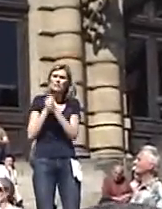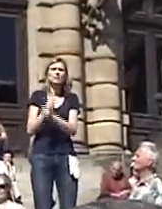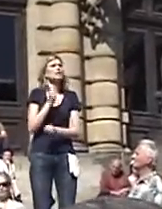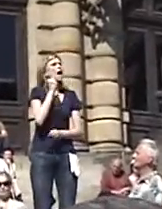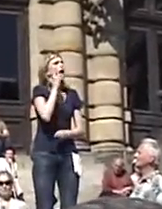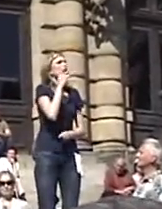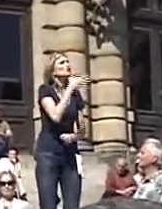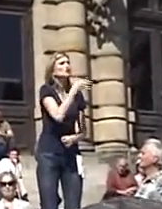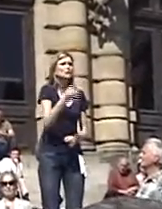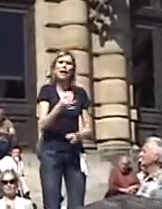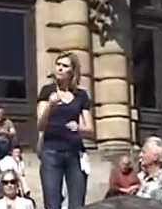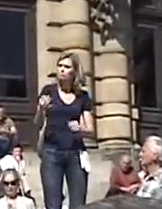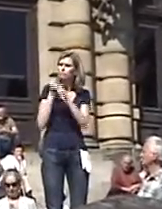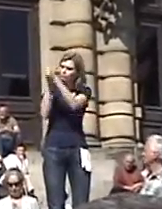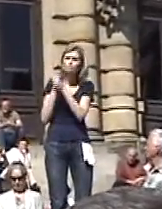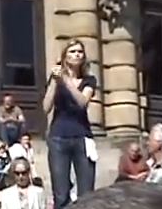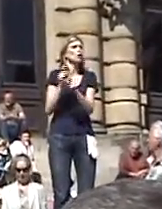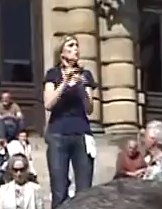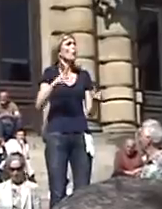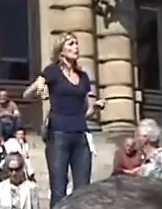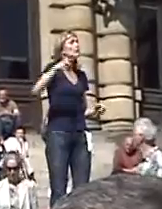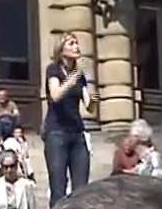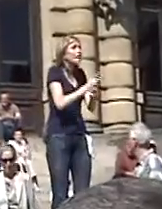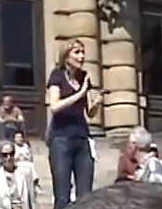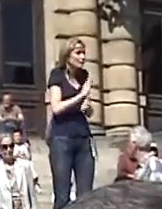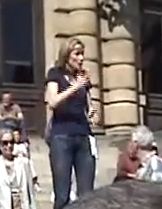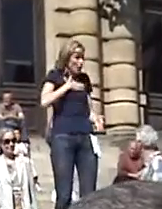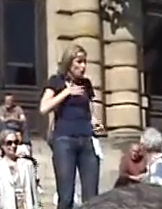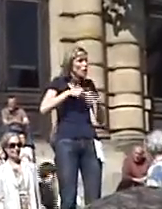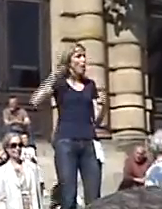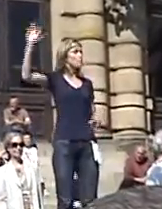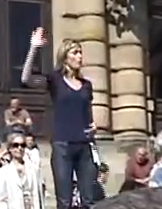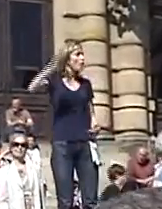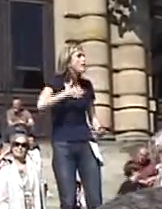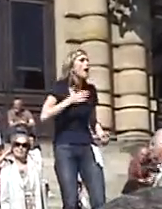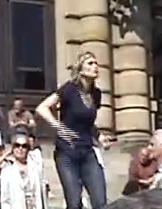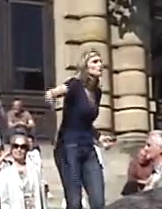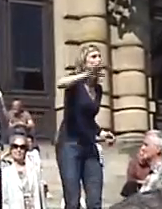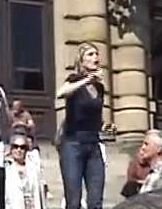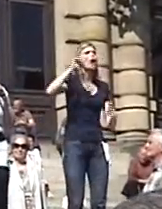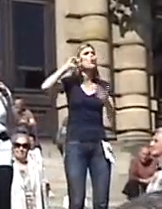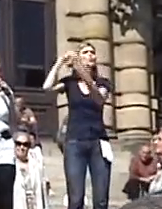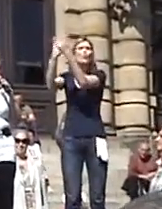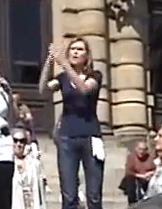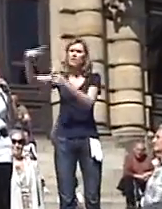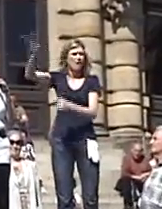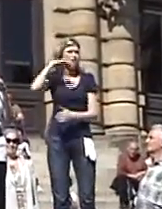každodenní participaci. Protože tahle země je naše a my ji nemůžeme jen tak někomu svěřit.